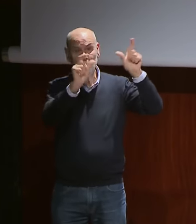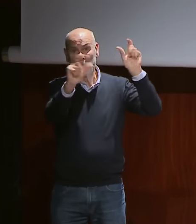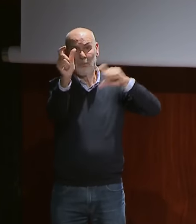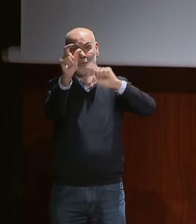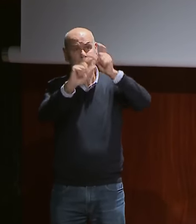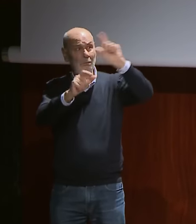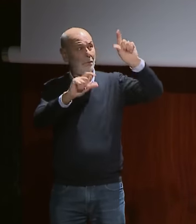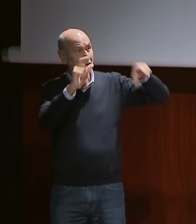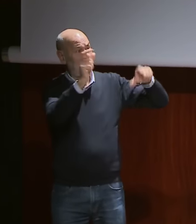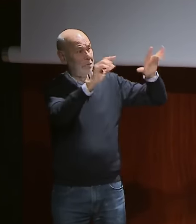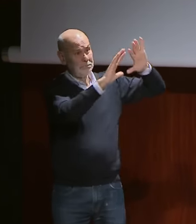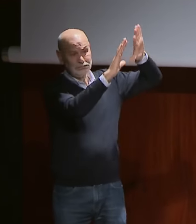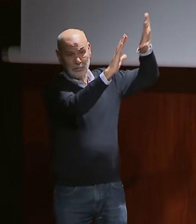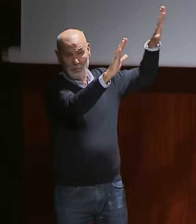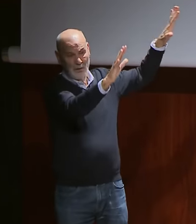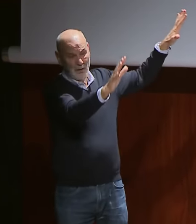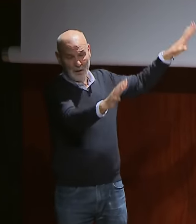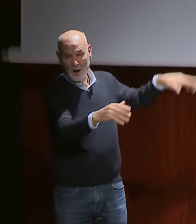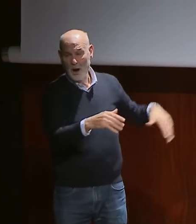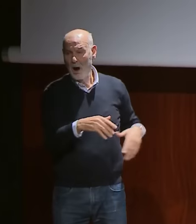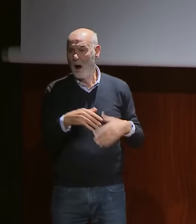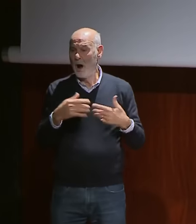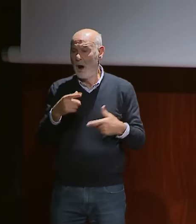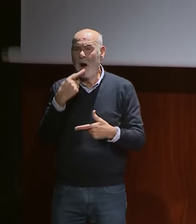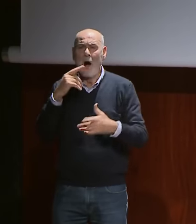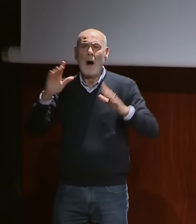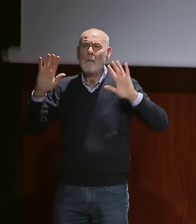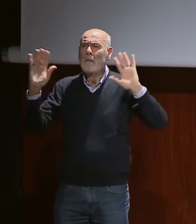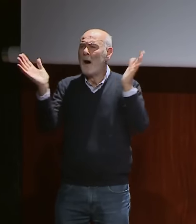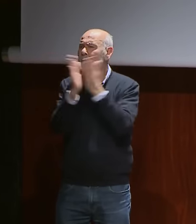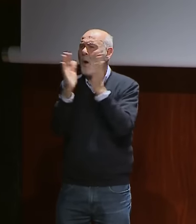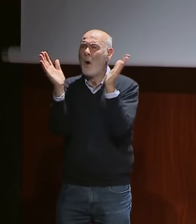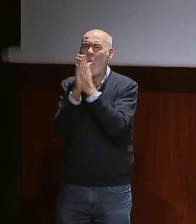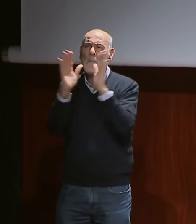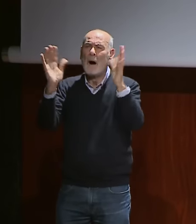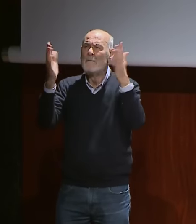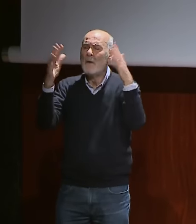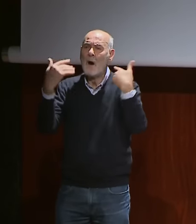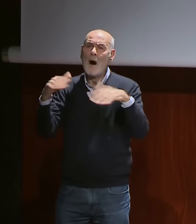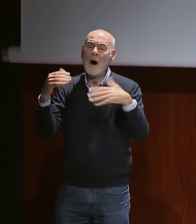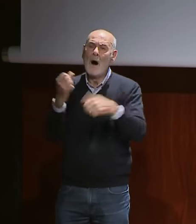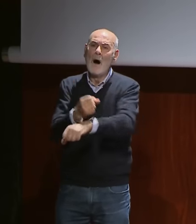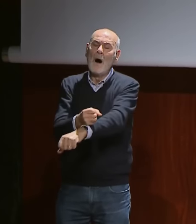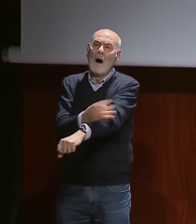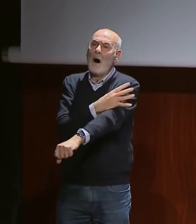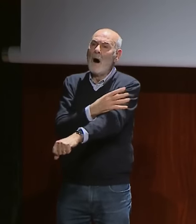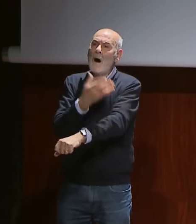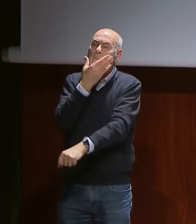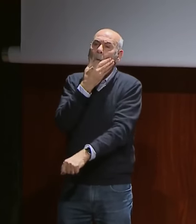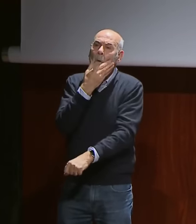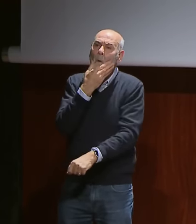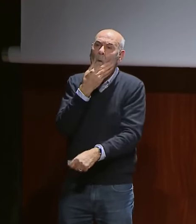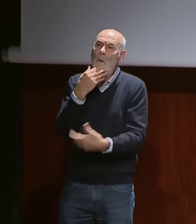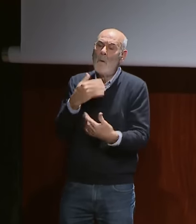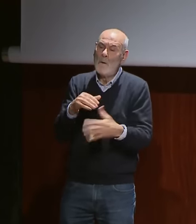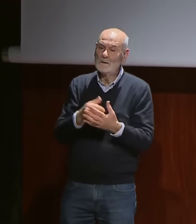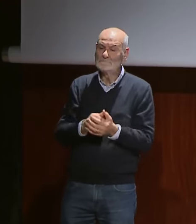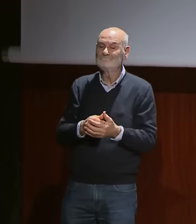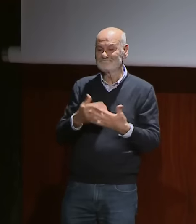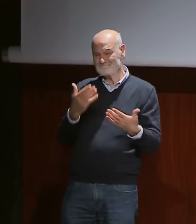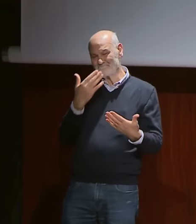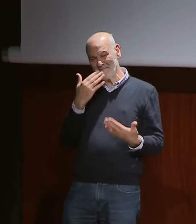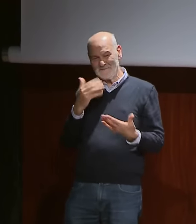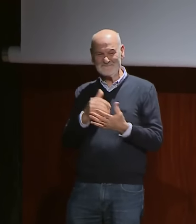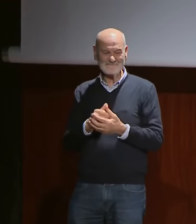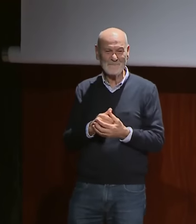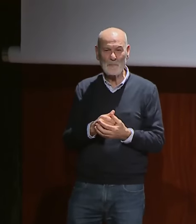journée. Voilà, leur parler des différentes personnes, de ce qu'on y faisait. Enfin voilà, et ils étaient en même